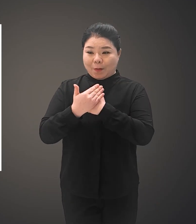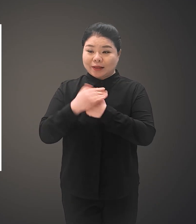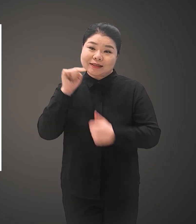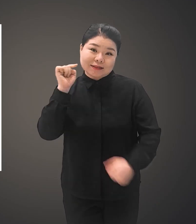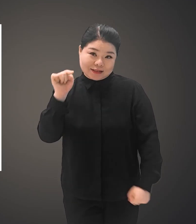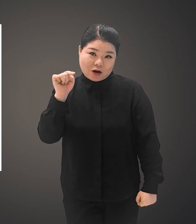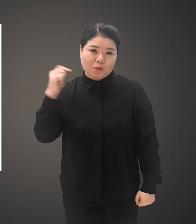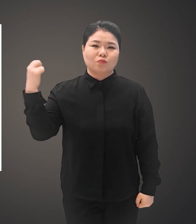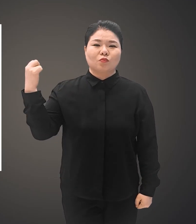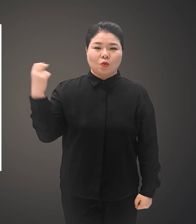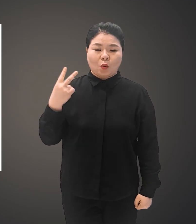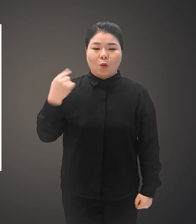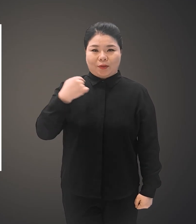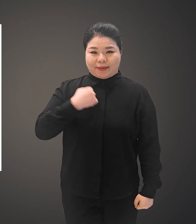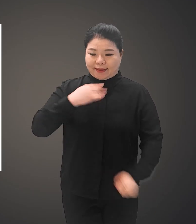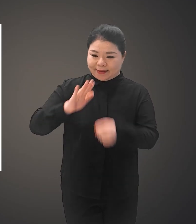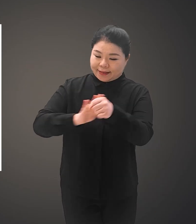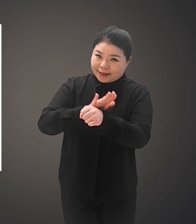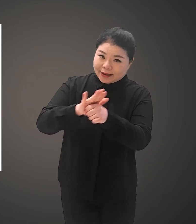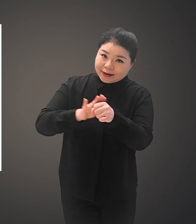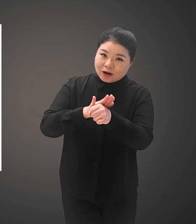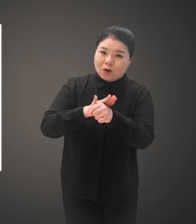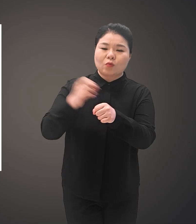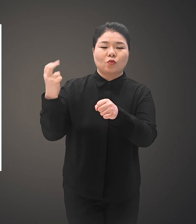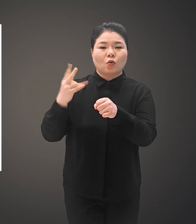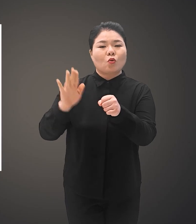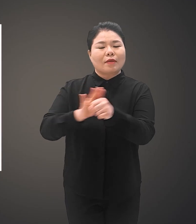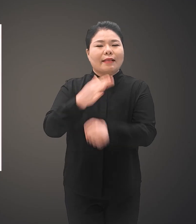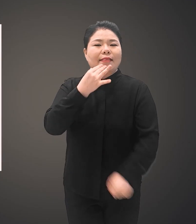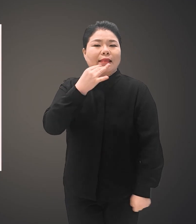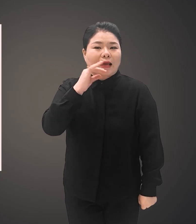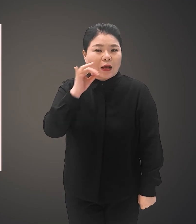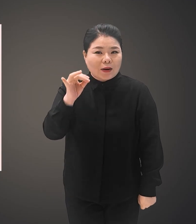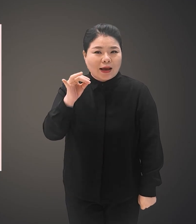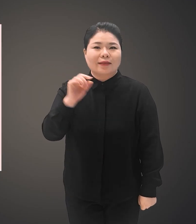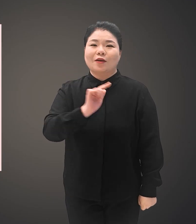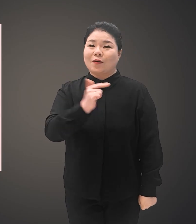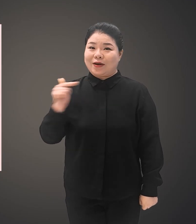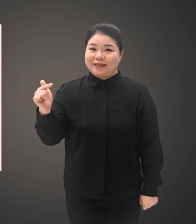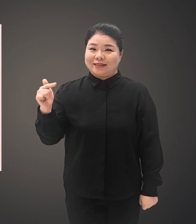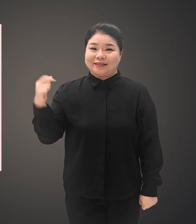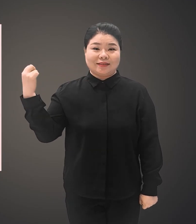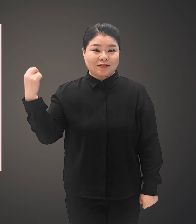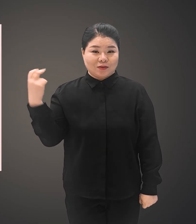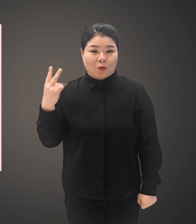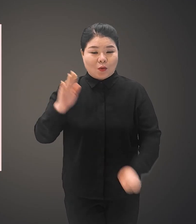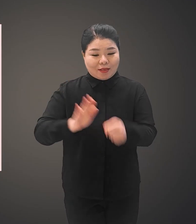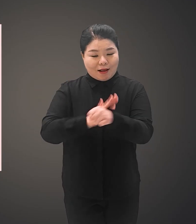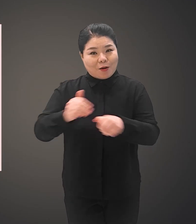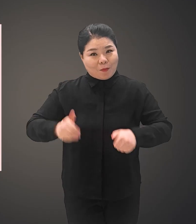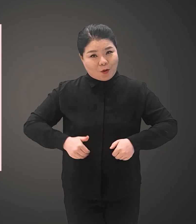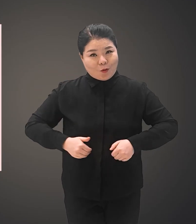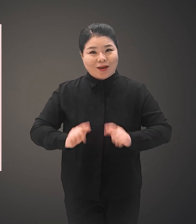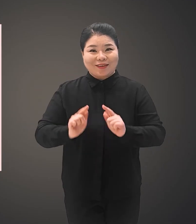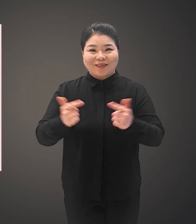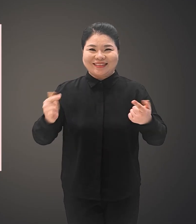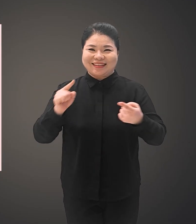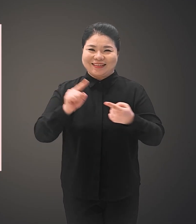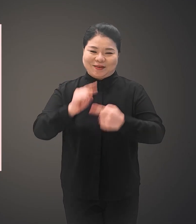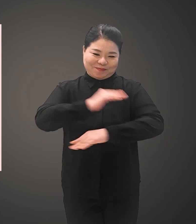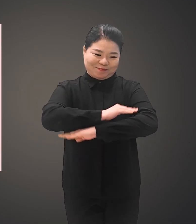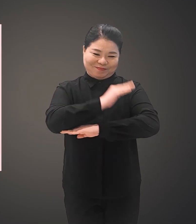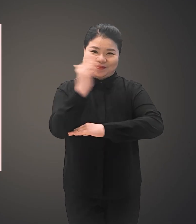아니라 그가 사랑하는 것들, 사랑할 수밖에 없는 것들과 사랑해야 하는 것들에 관한